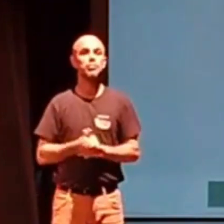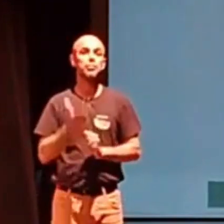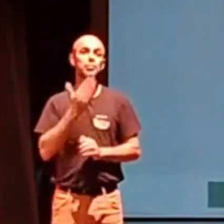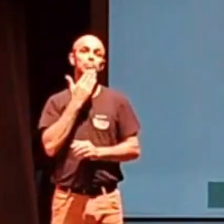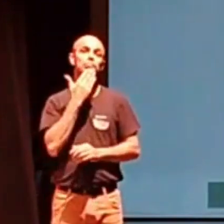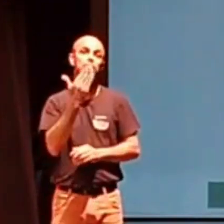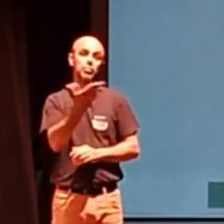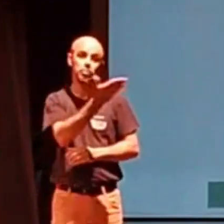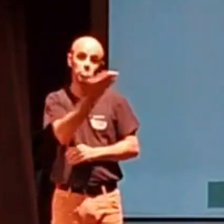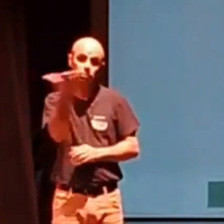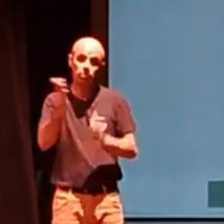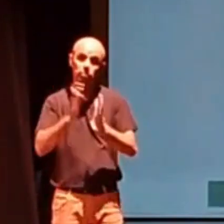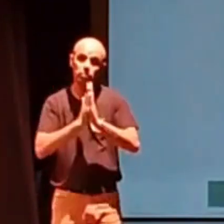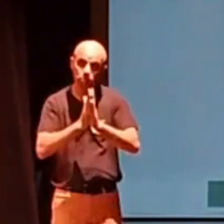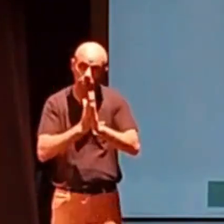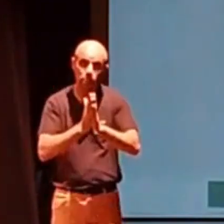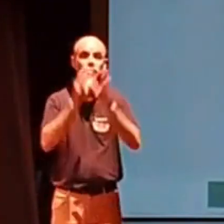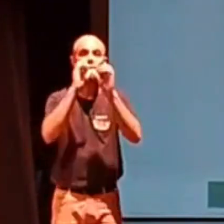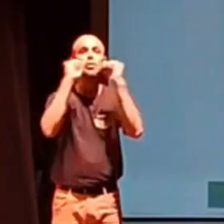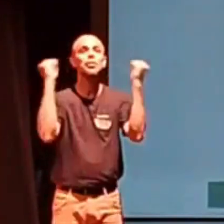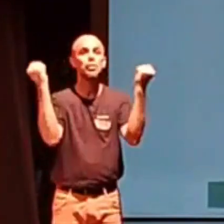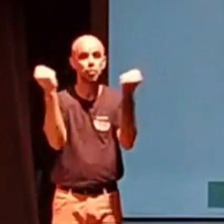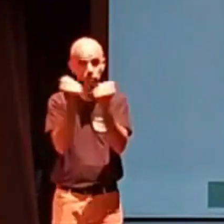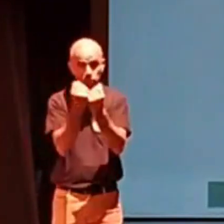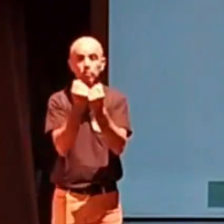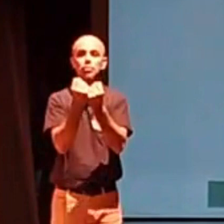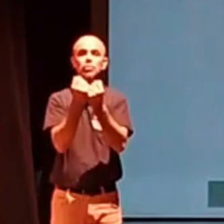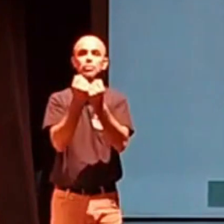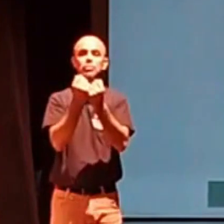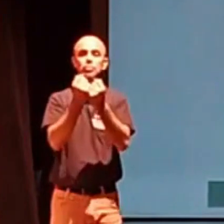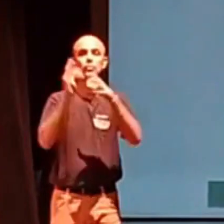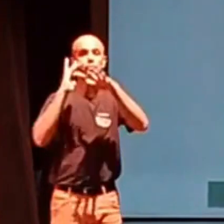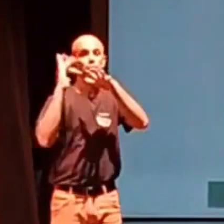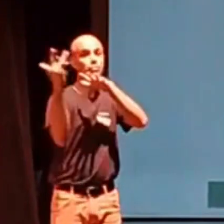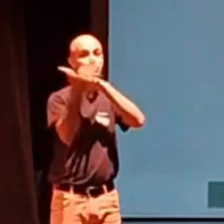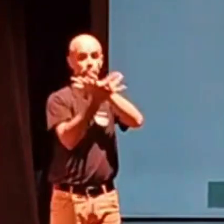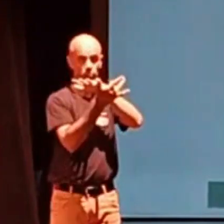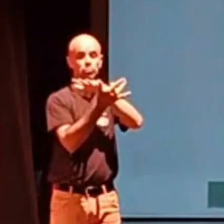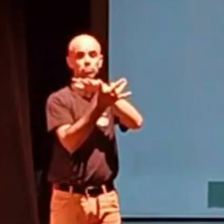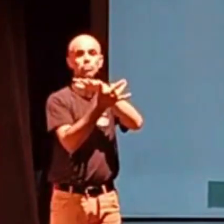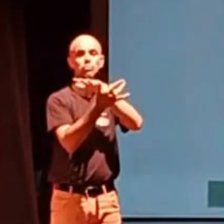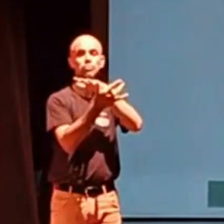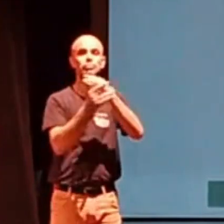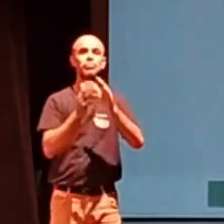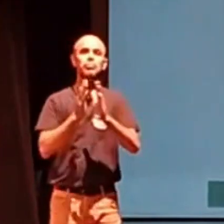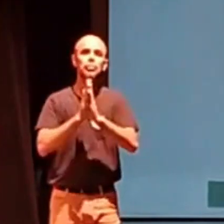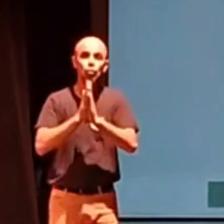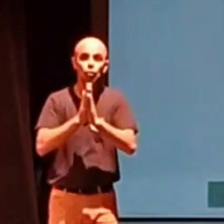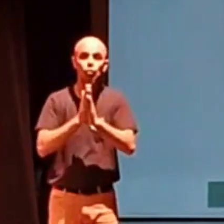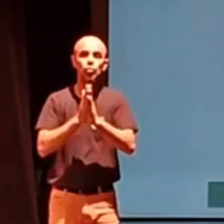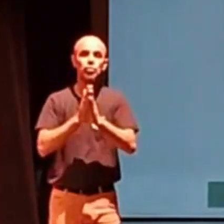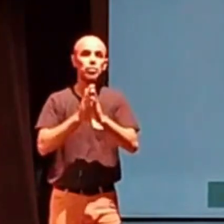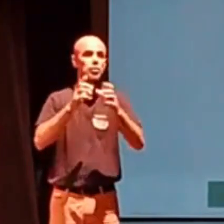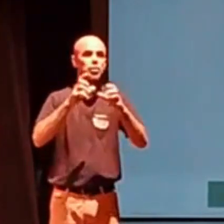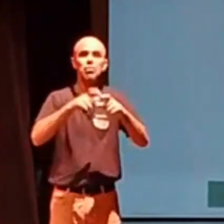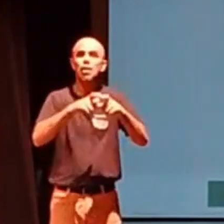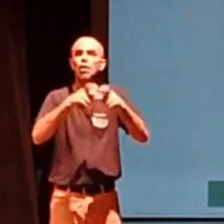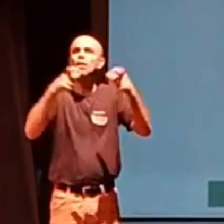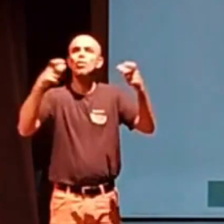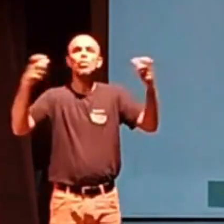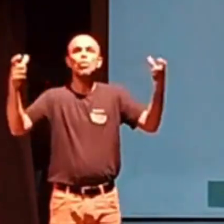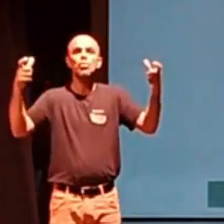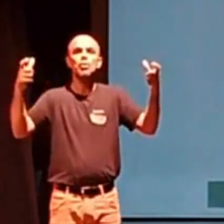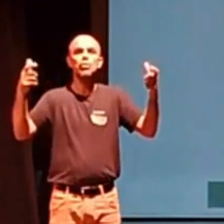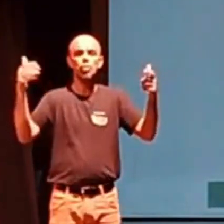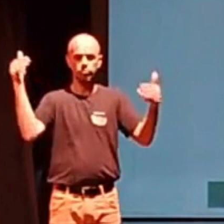um favor a todos. Nosso seminário está sendo transmitido via redes sociais. Então, para que o maior número de pessoas possam